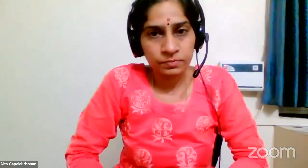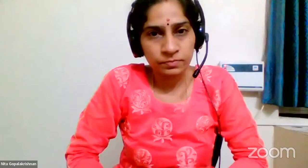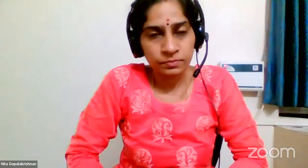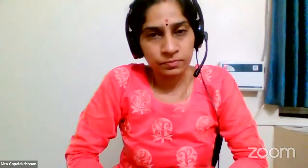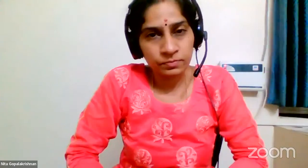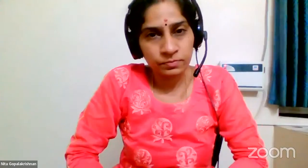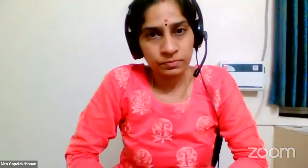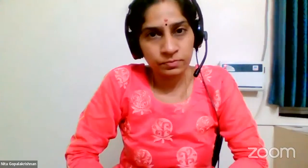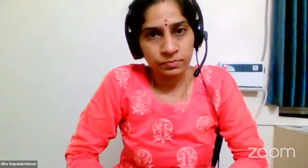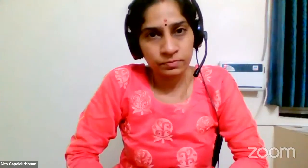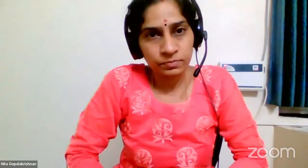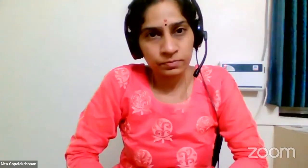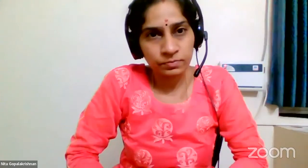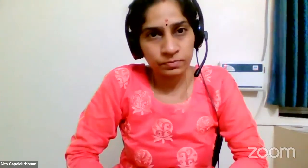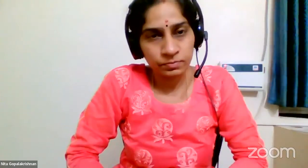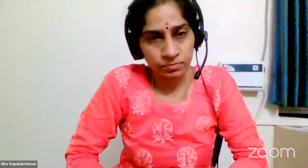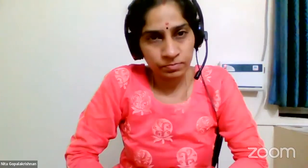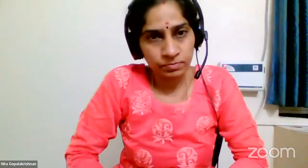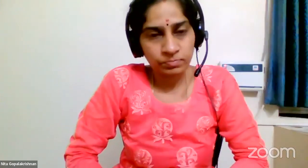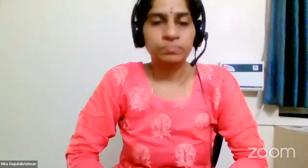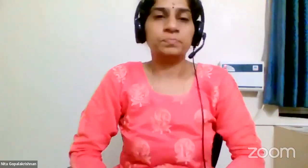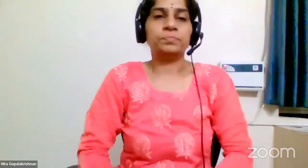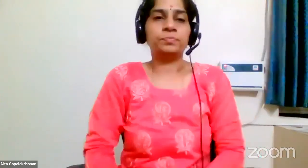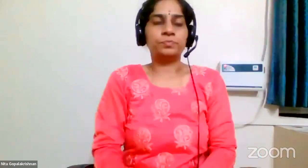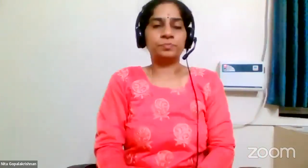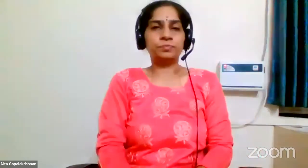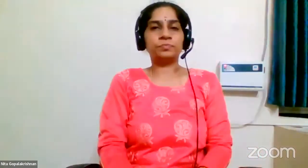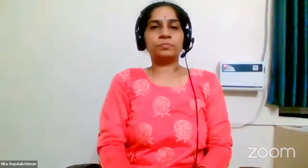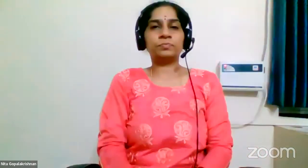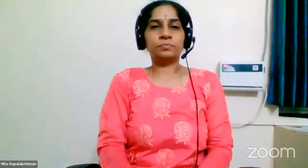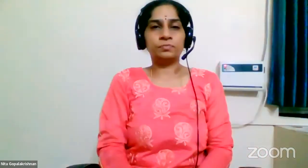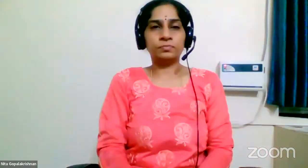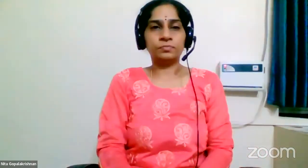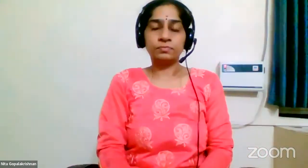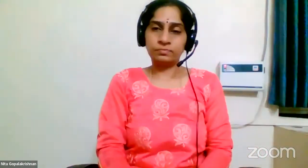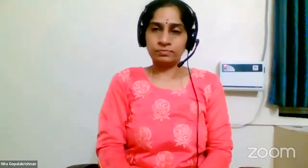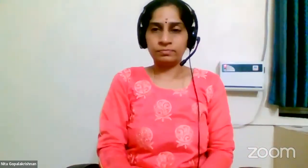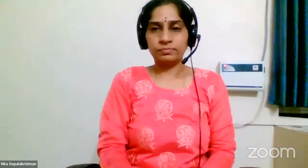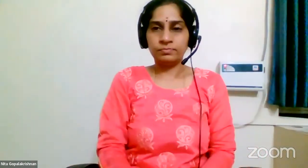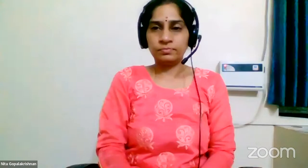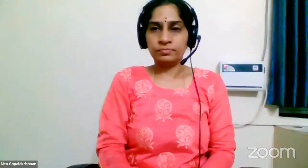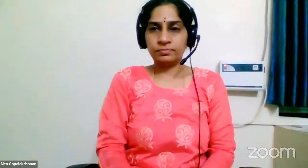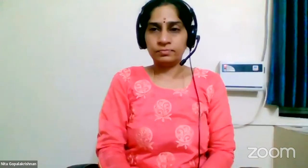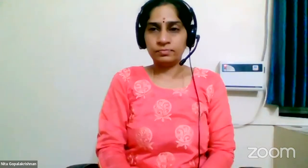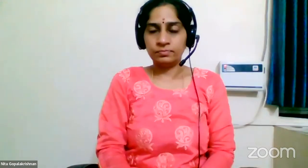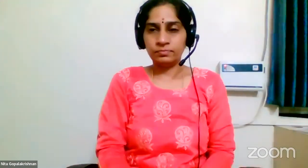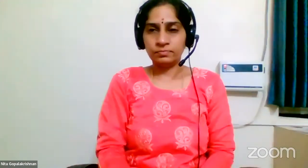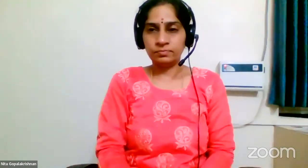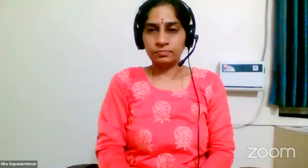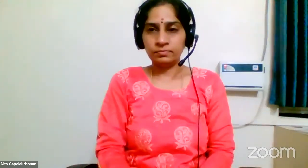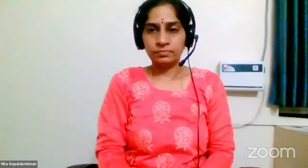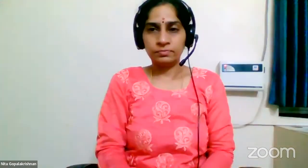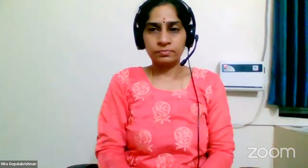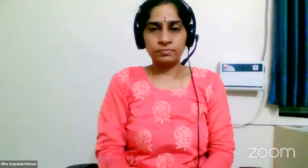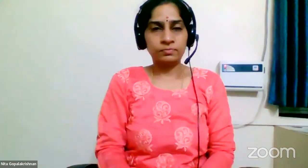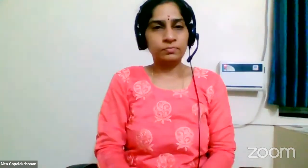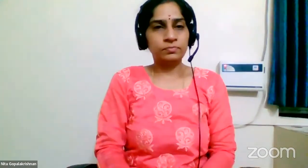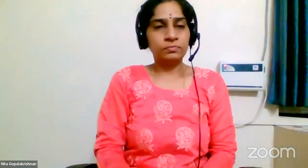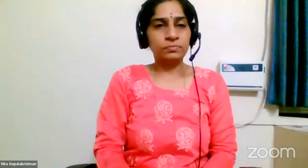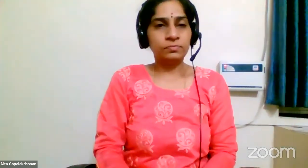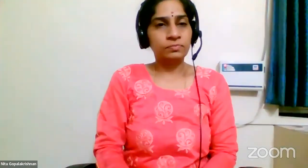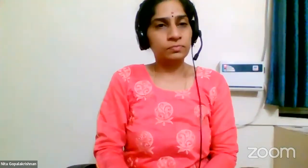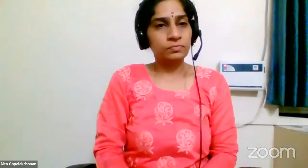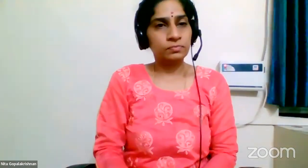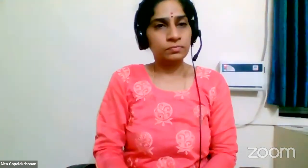तो भगवान बता रहे हैं कि मैंने तो इच्छा पूर्ति के लिए ये चार आश्रम बता दिए, और इन चार आश्रमों में अलग अलग